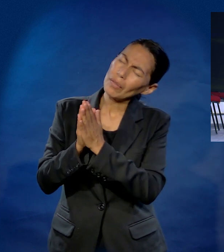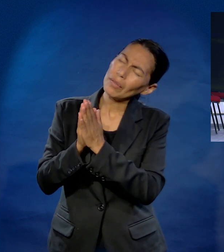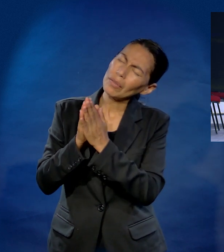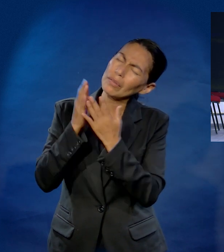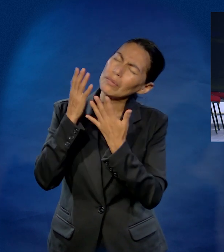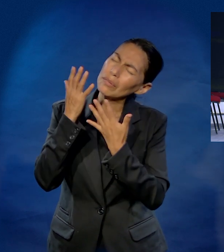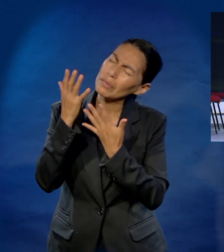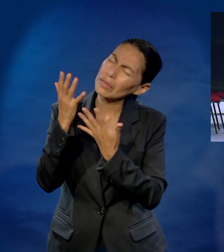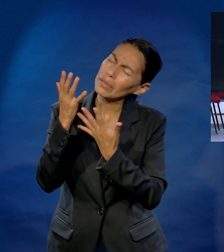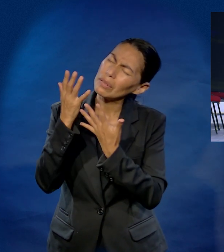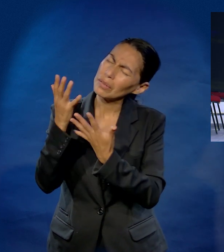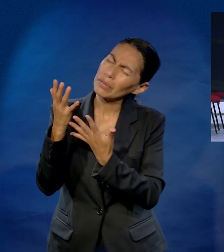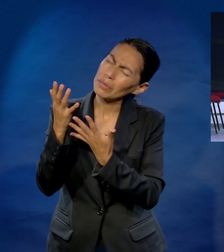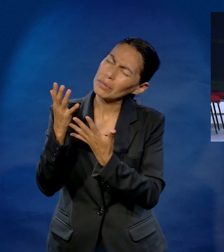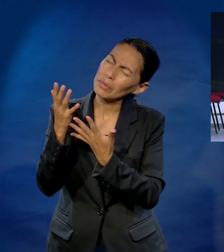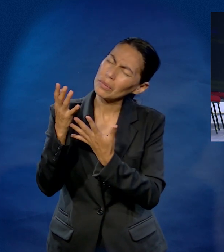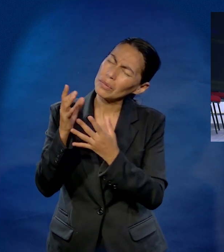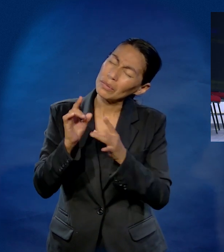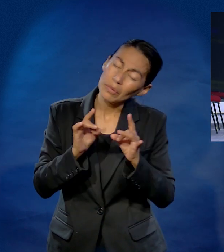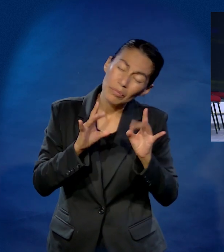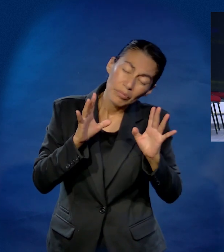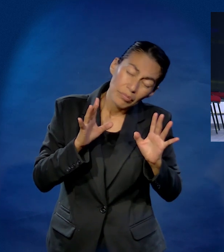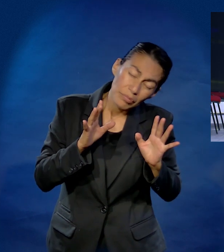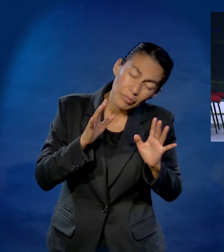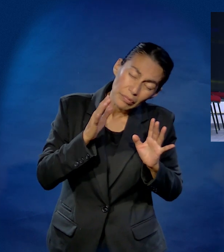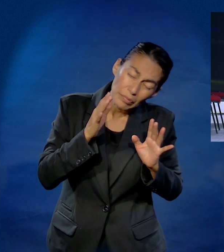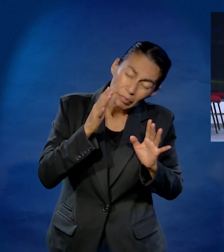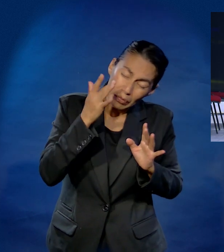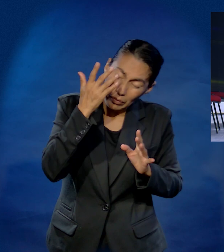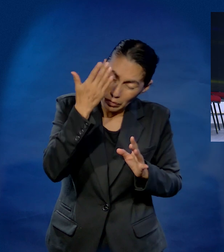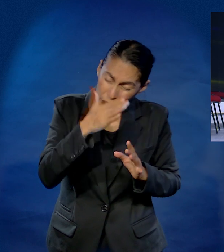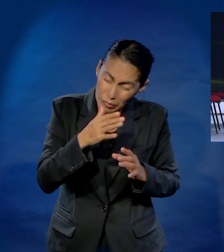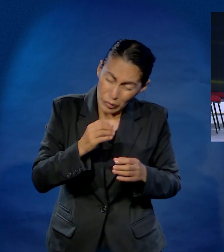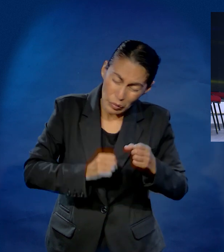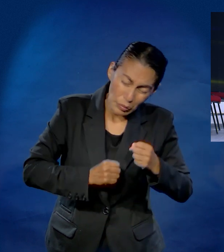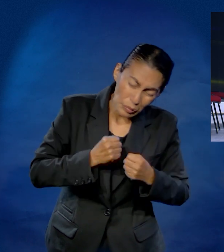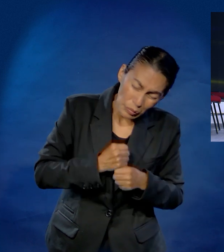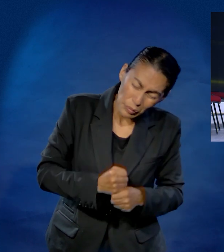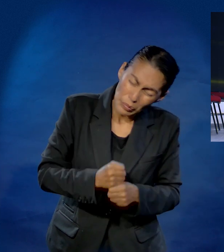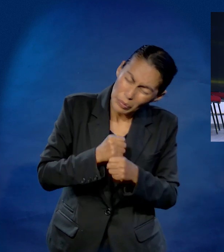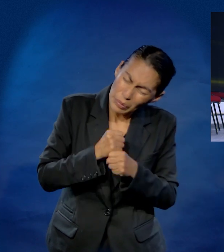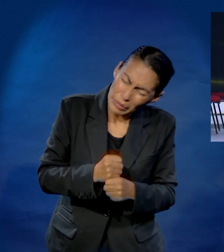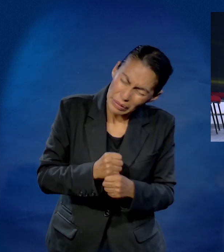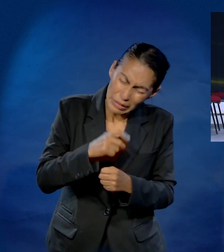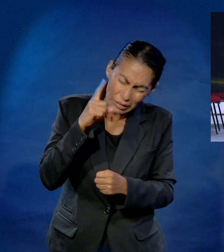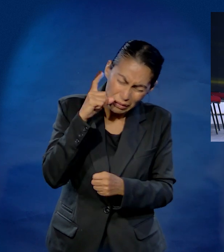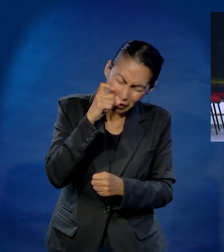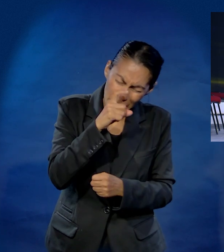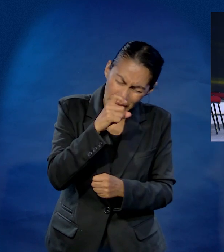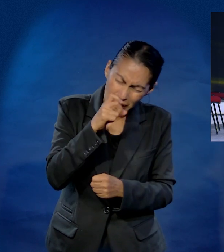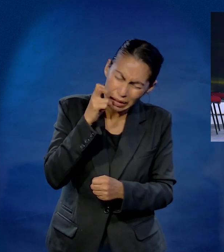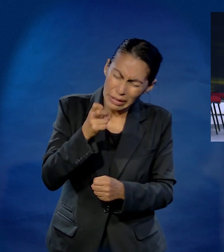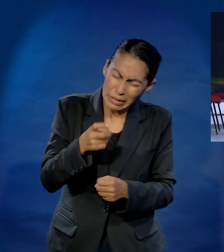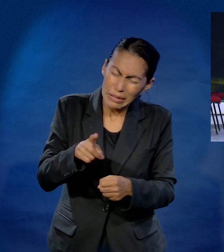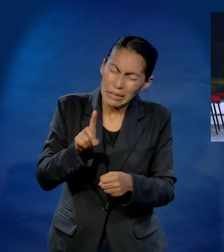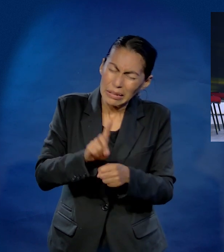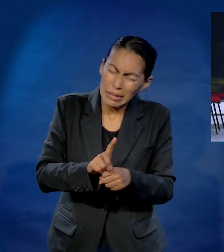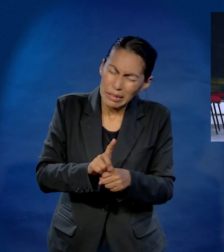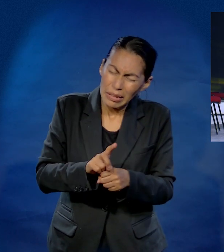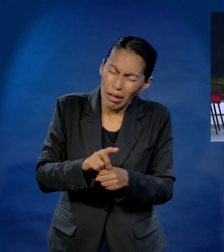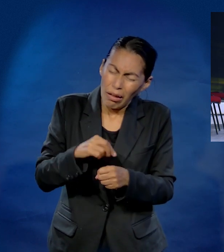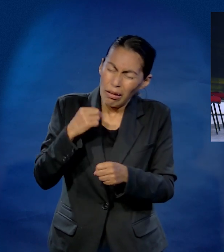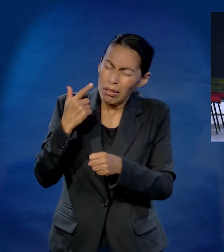día que necesitemos saber si vivimos en tu reino o no, ese día descubramos que